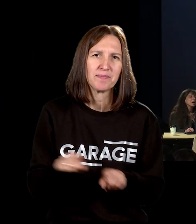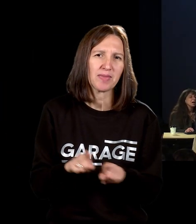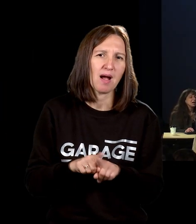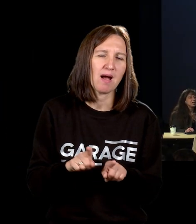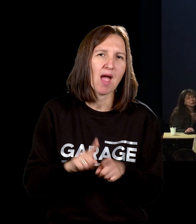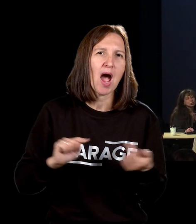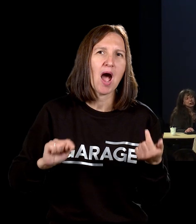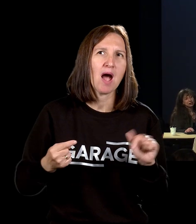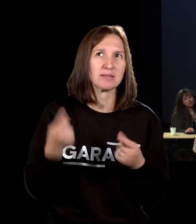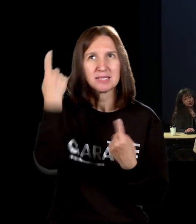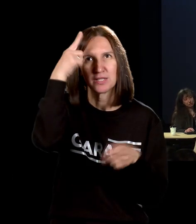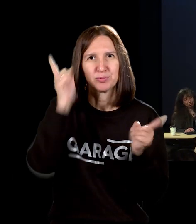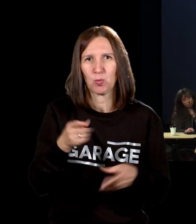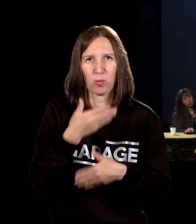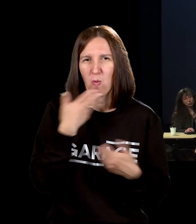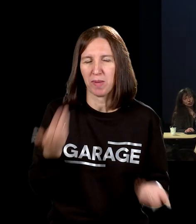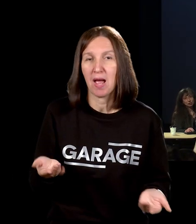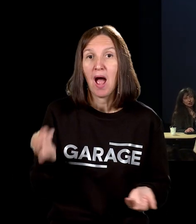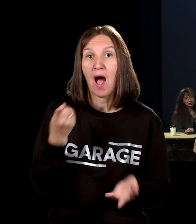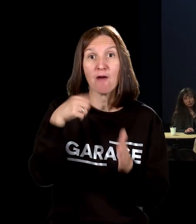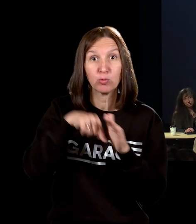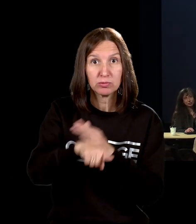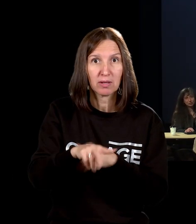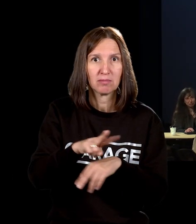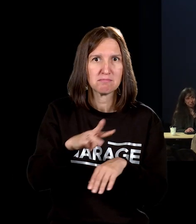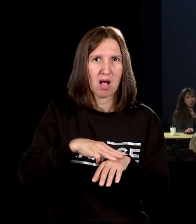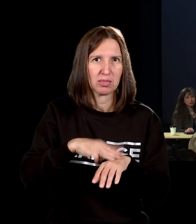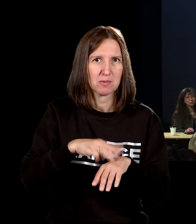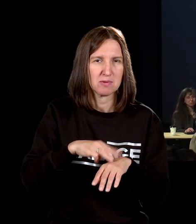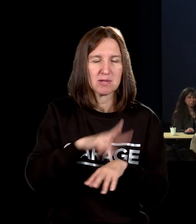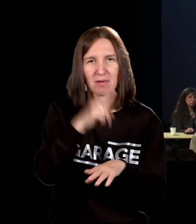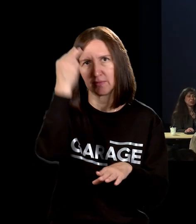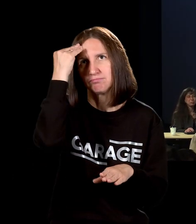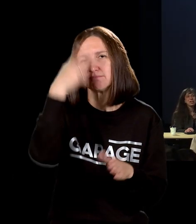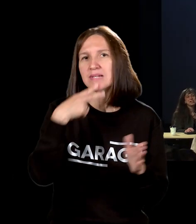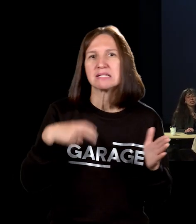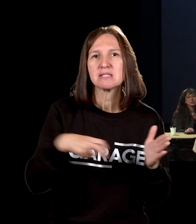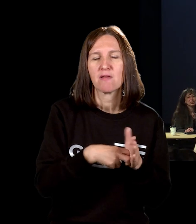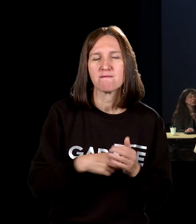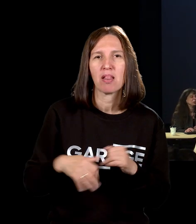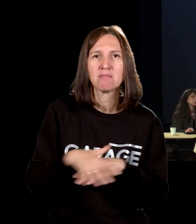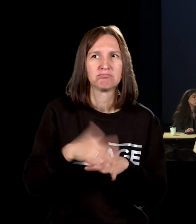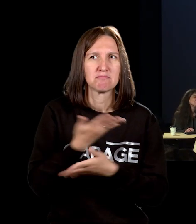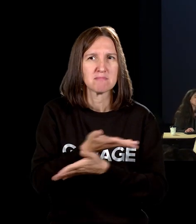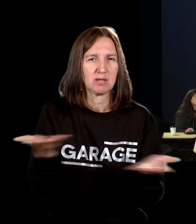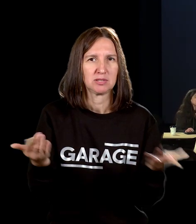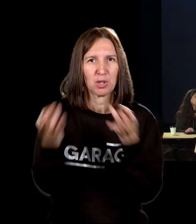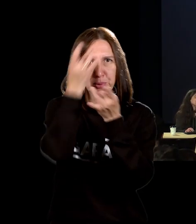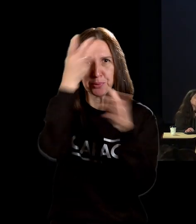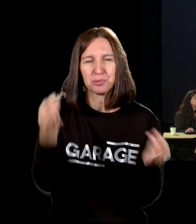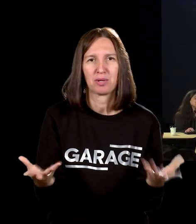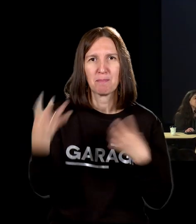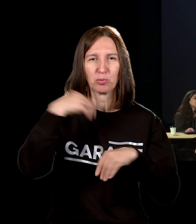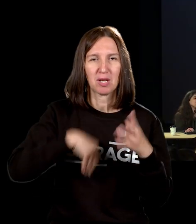антиутопия. И внутри есть Макдональдс как символ массовой потребления, массовой культуры.